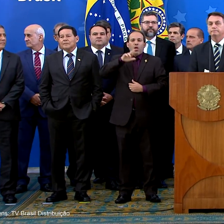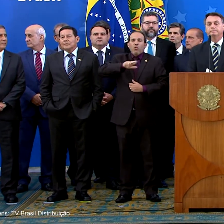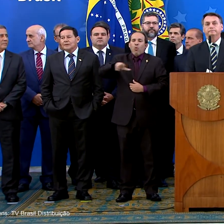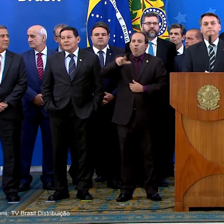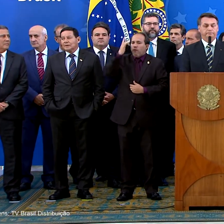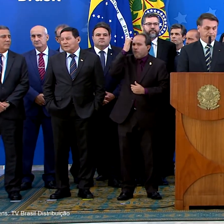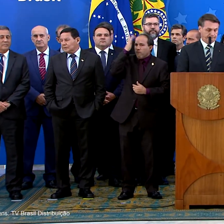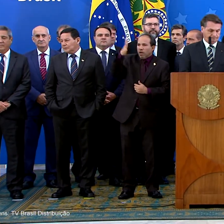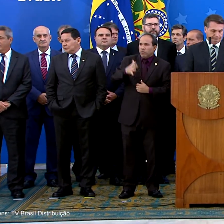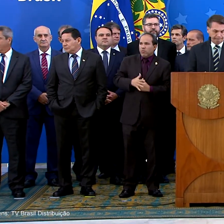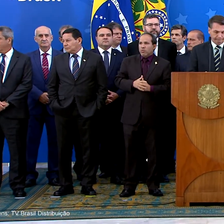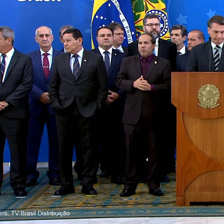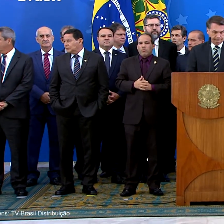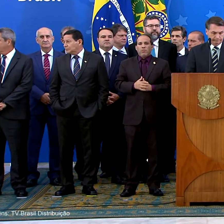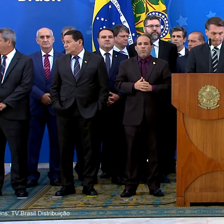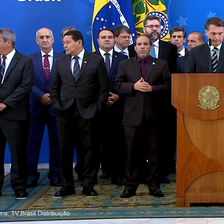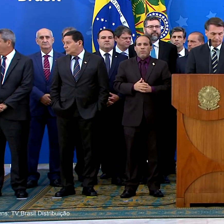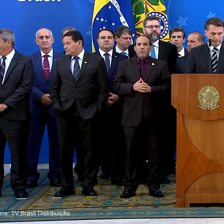fácil